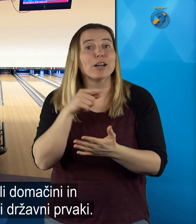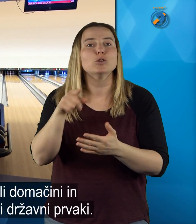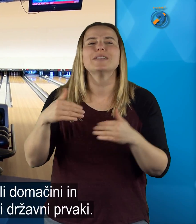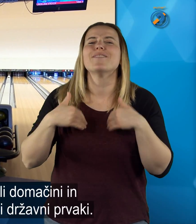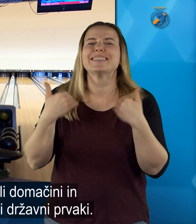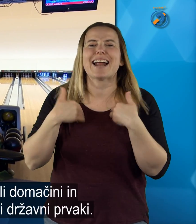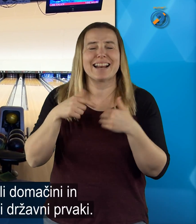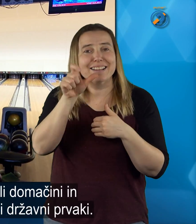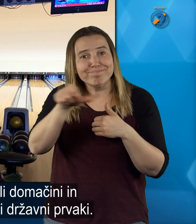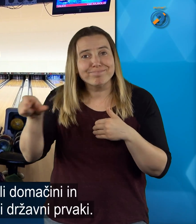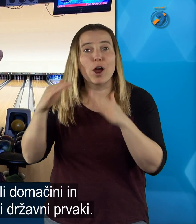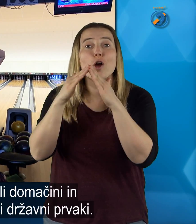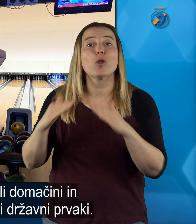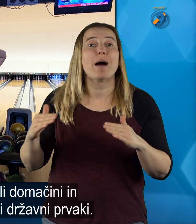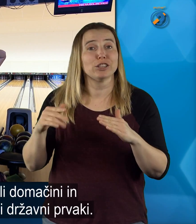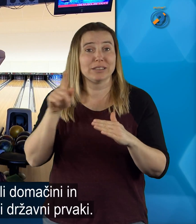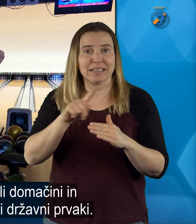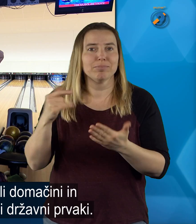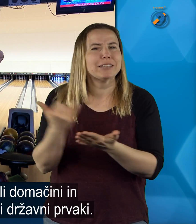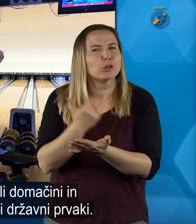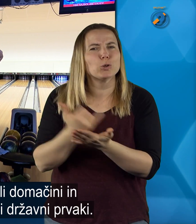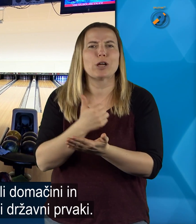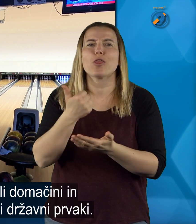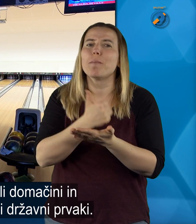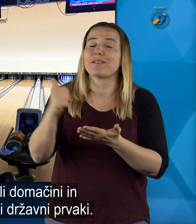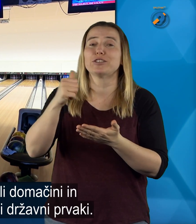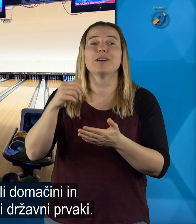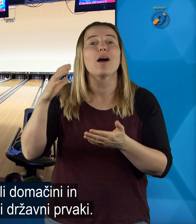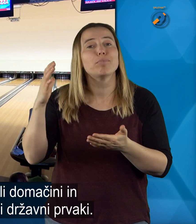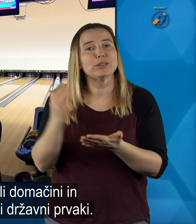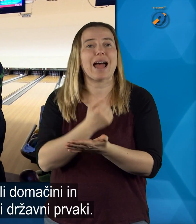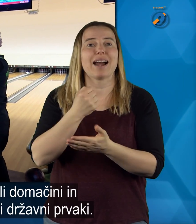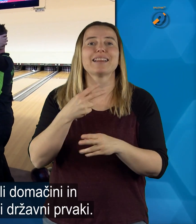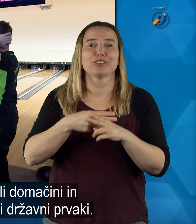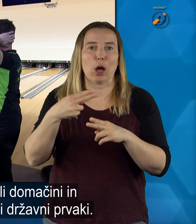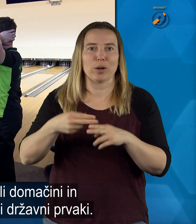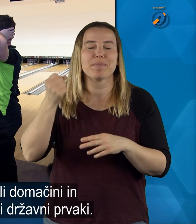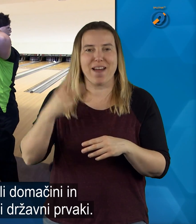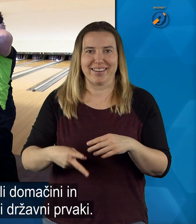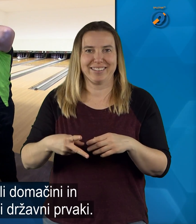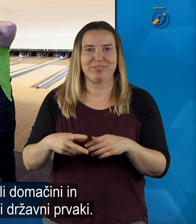Zmage so se veselili domačini in zasluženo prvič postali državni prvaki.